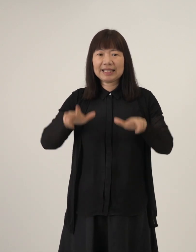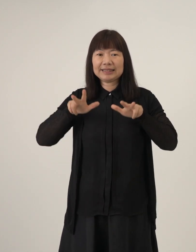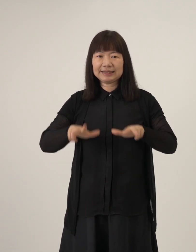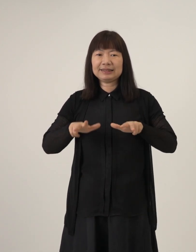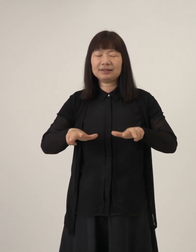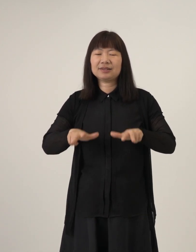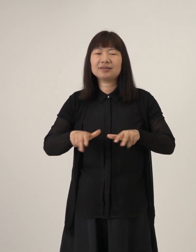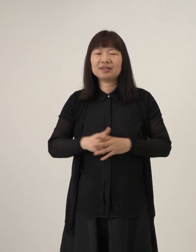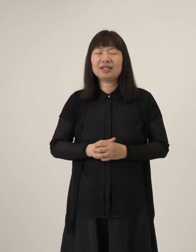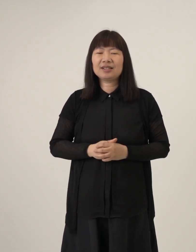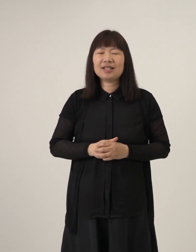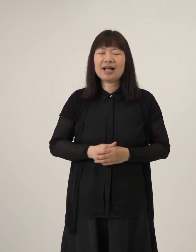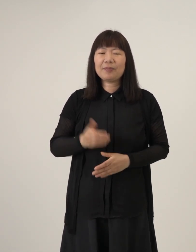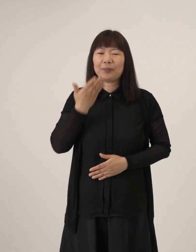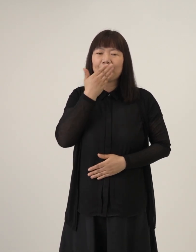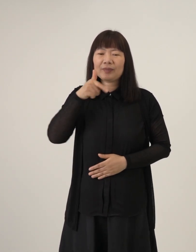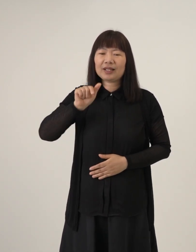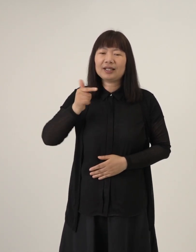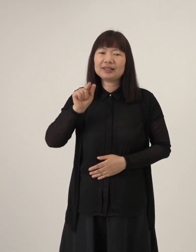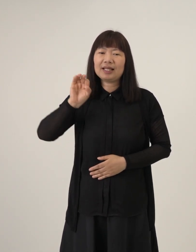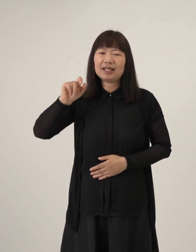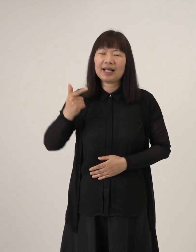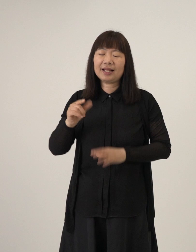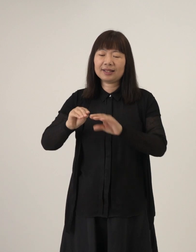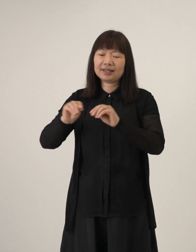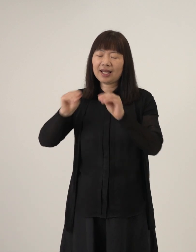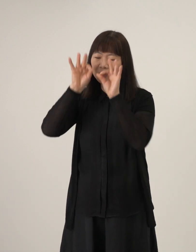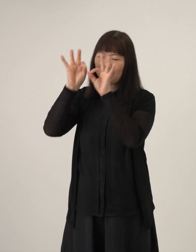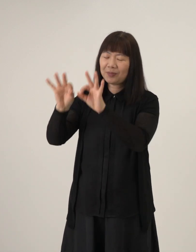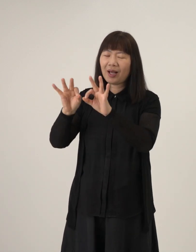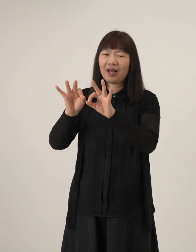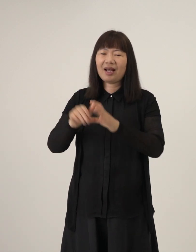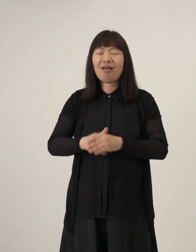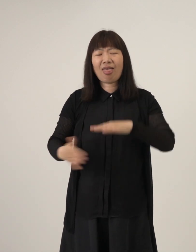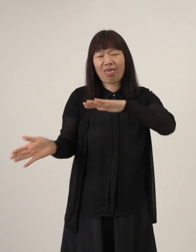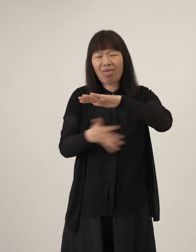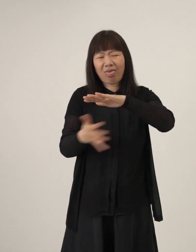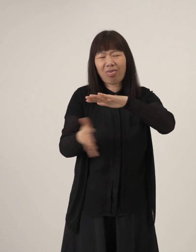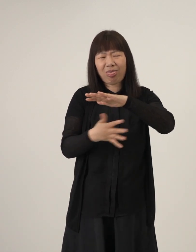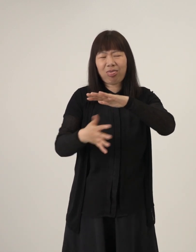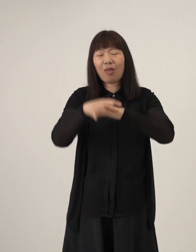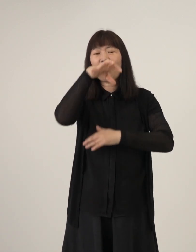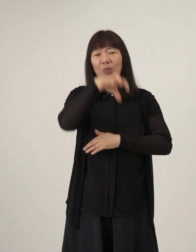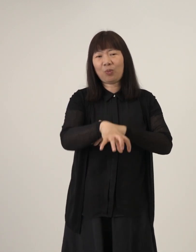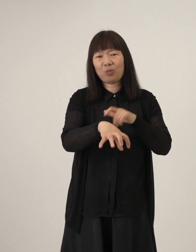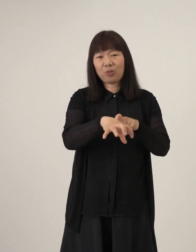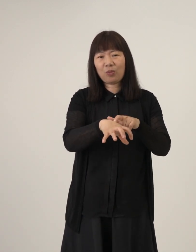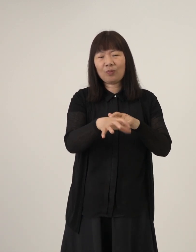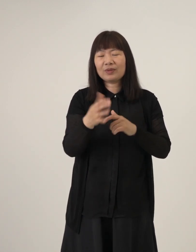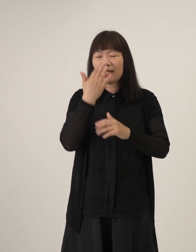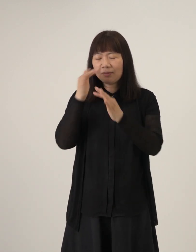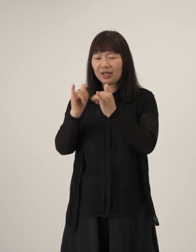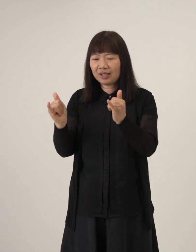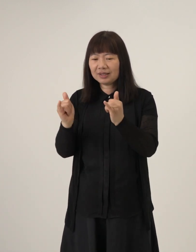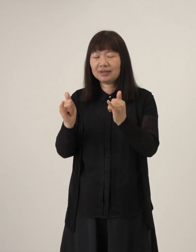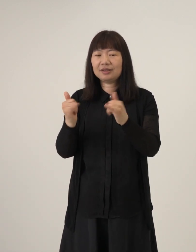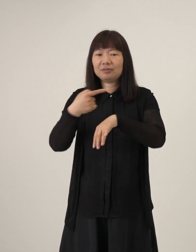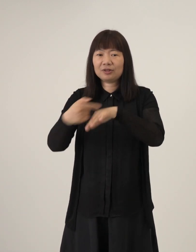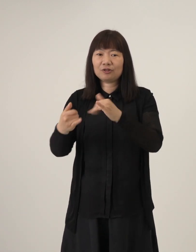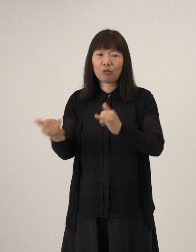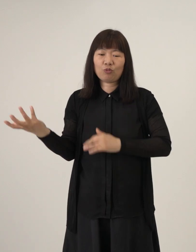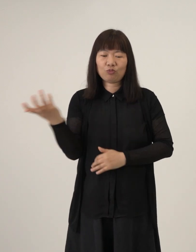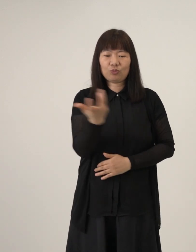지금 가나안이라는 땅은 텅 빈 진공 상태의 공간으로 히브리 민족이 들어가는 게